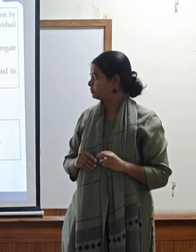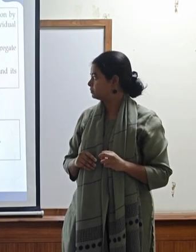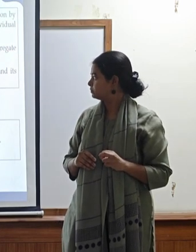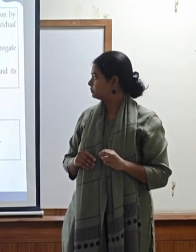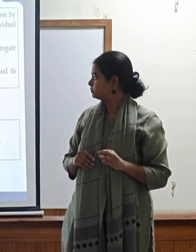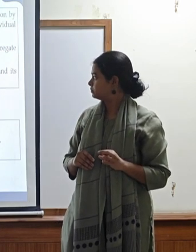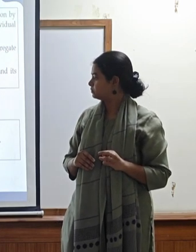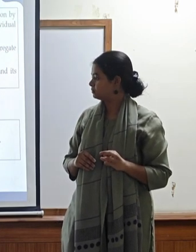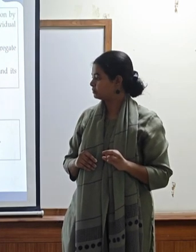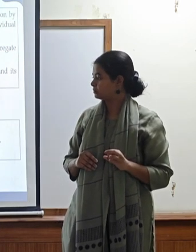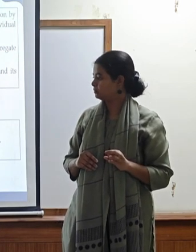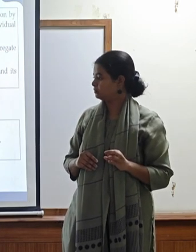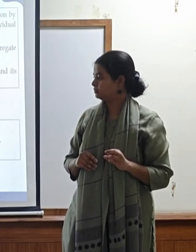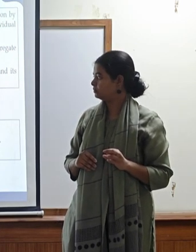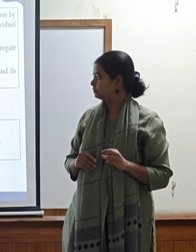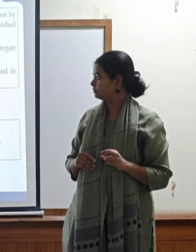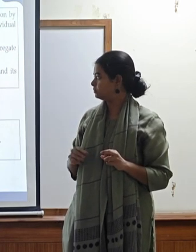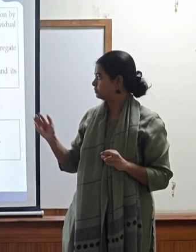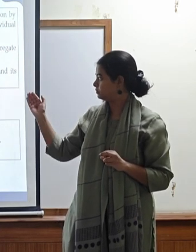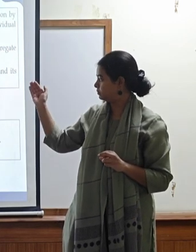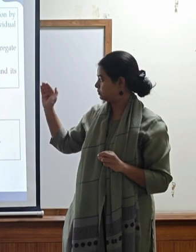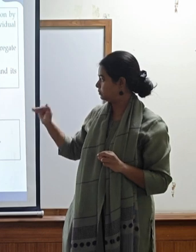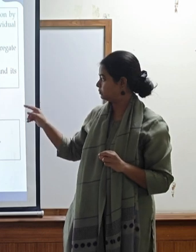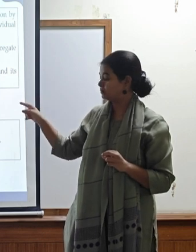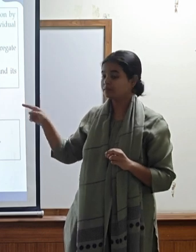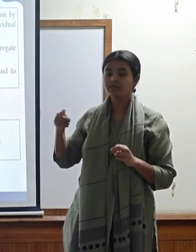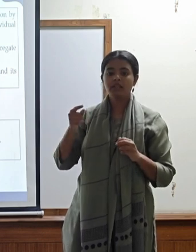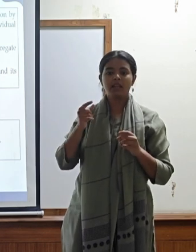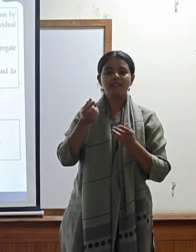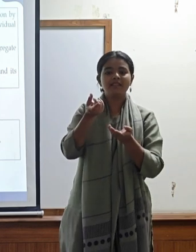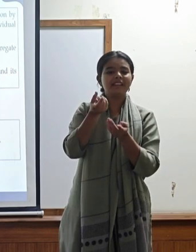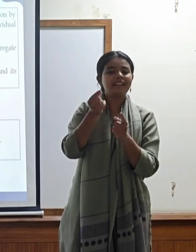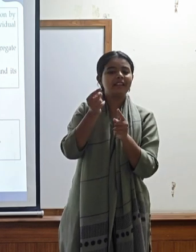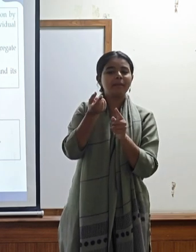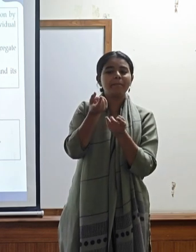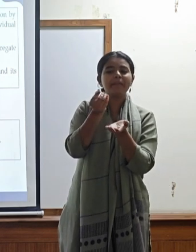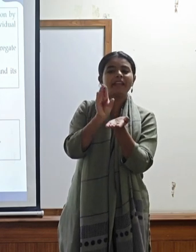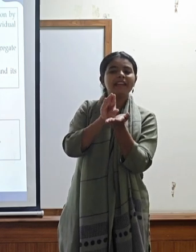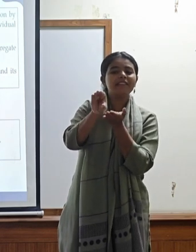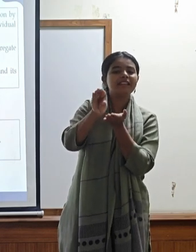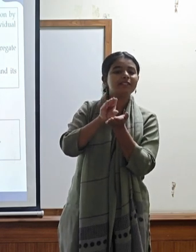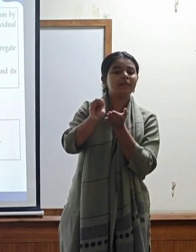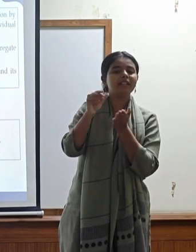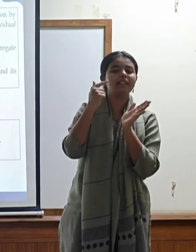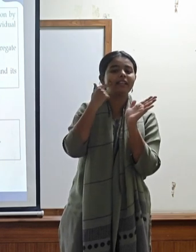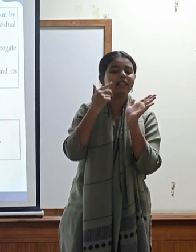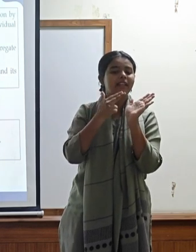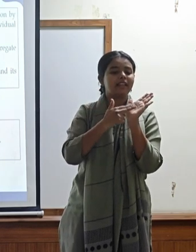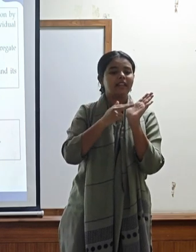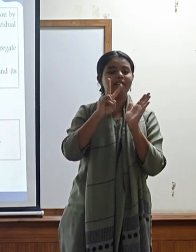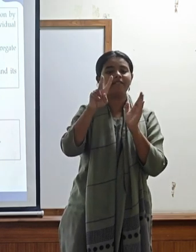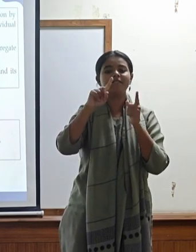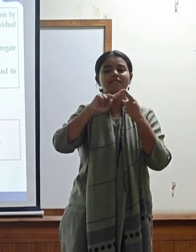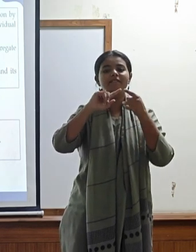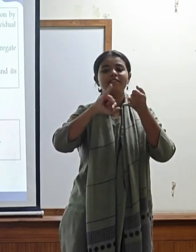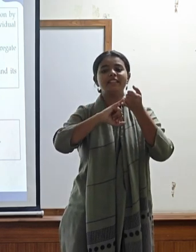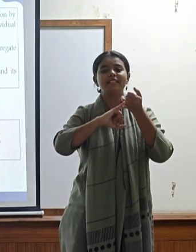नेक्स्ट चलते हैं इन्वेस्टमेंट चॉइस अंडर यूपीएस। यूपीएस में क्या क्या इन्वेस्टमेंट चॉइस आपके